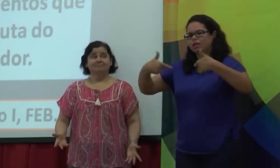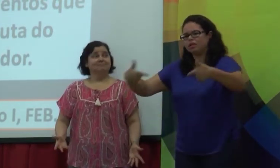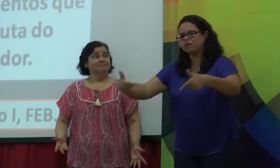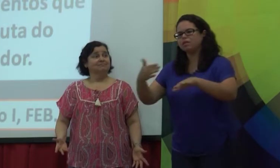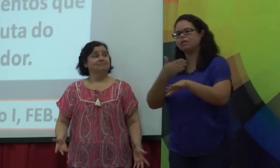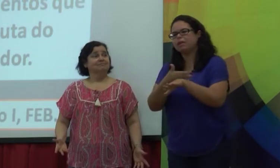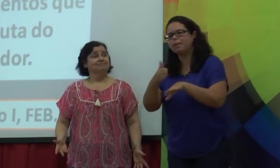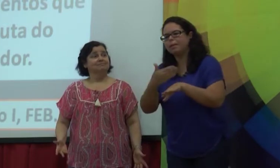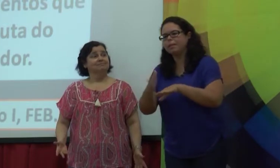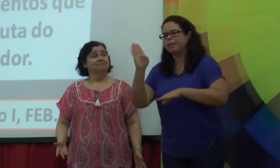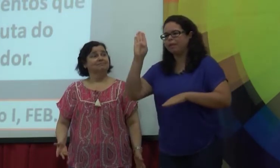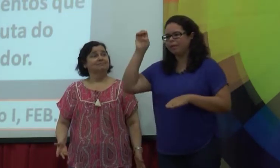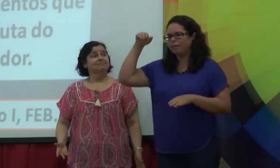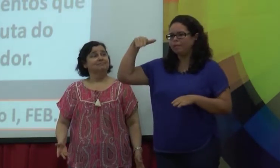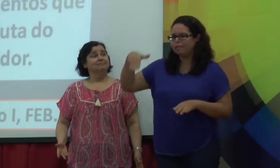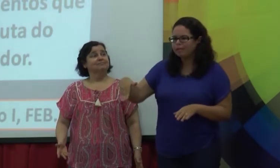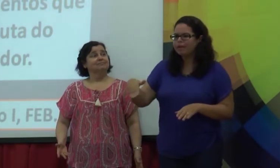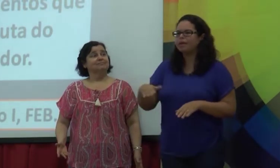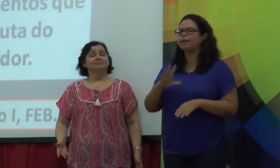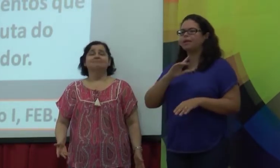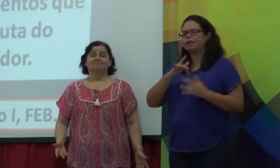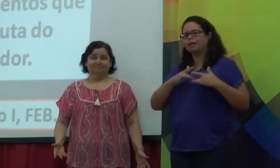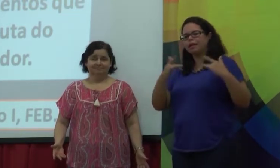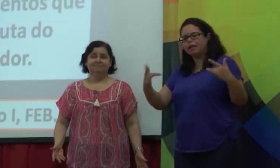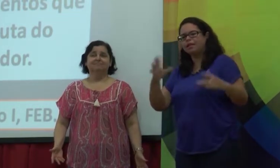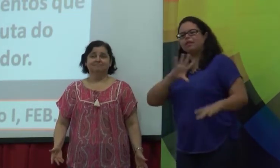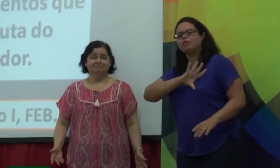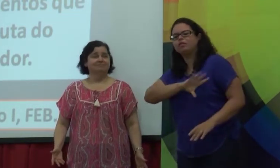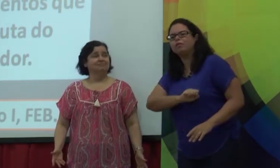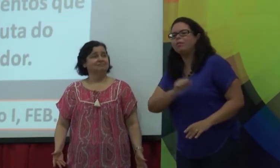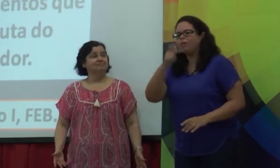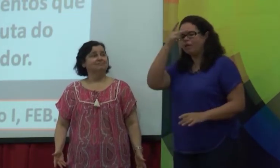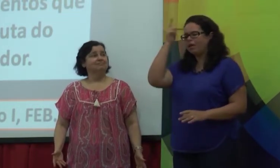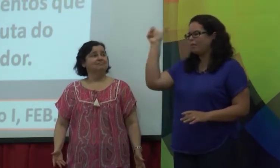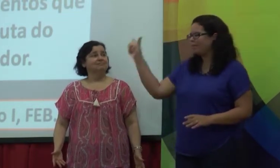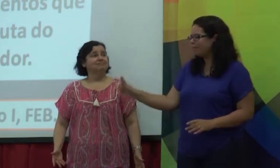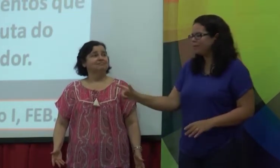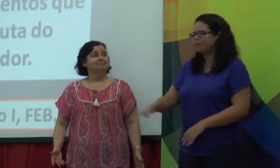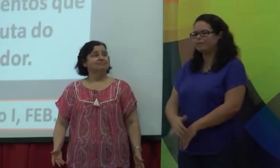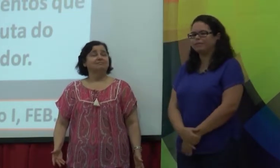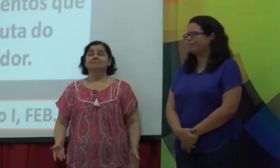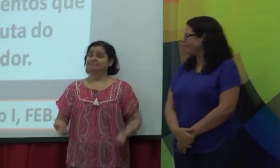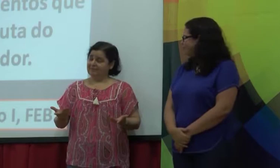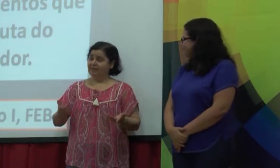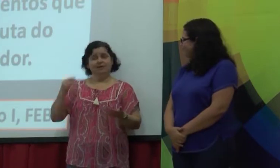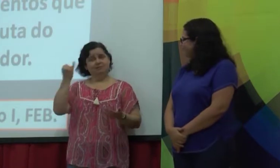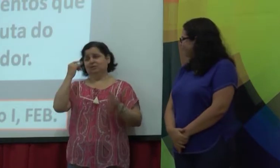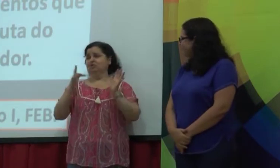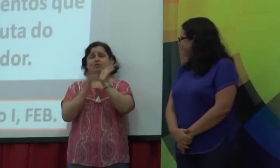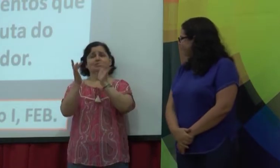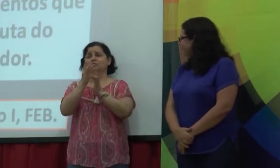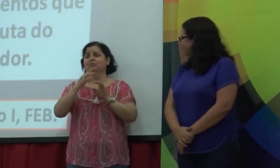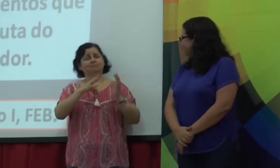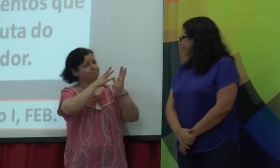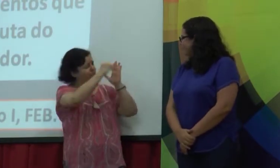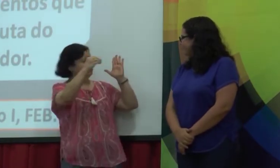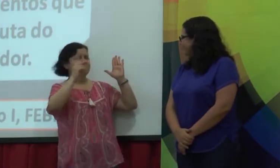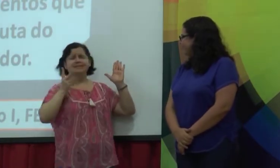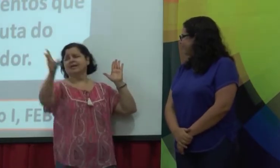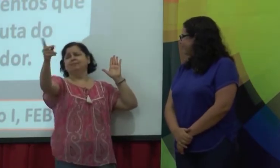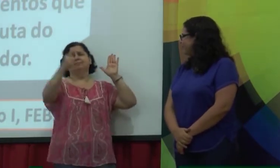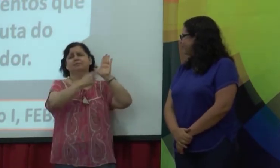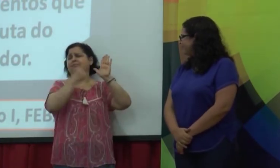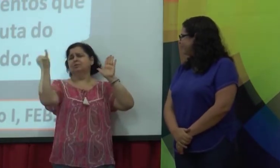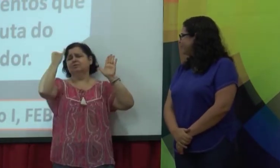Senhor Jesus, com as ações na prática do bem, a caridade, o amor. Então, isso é